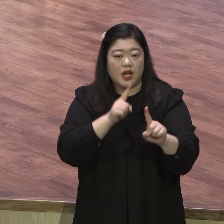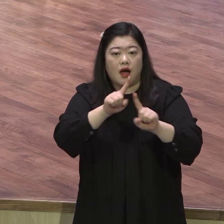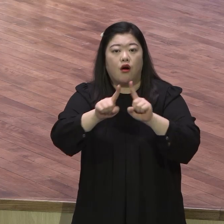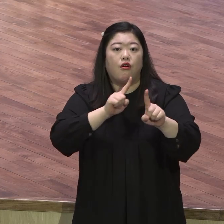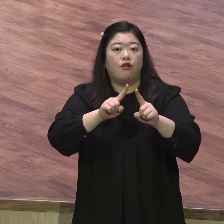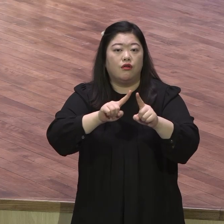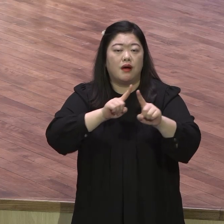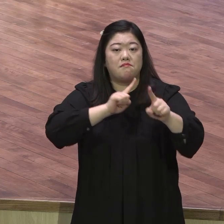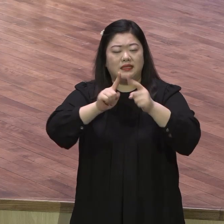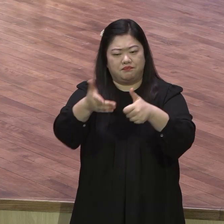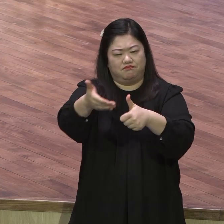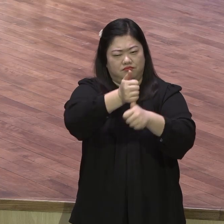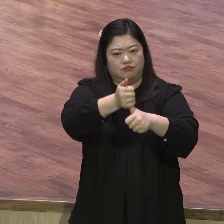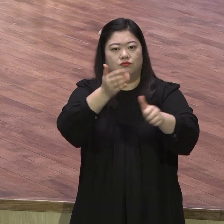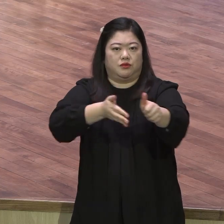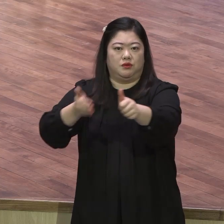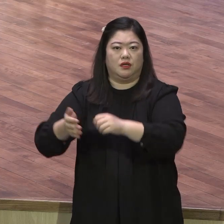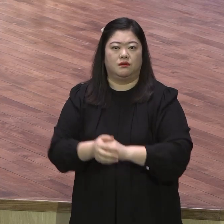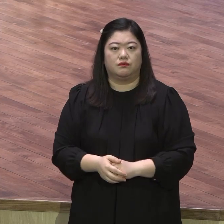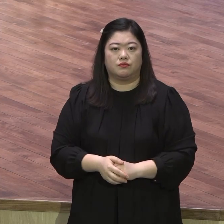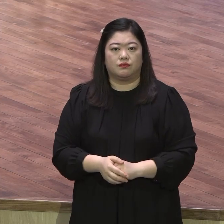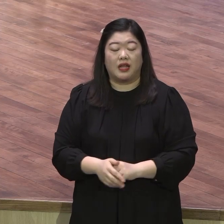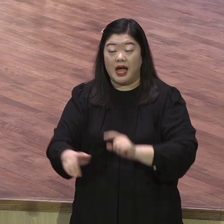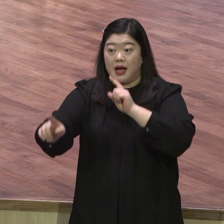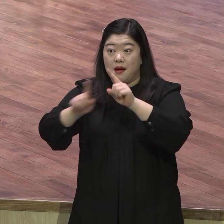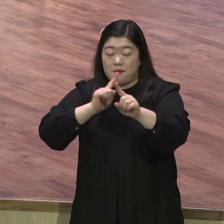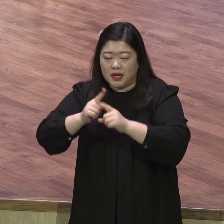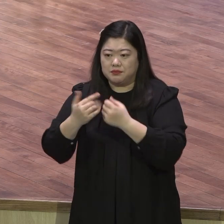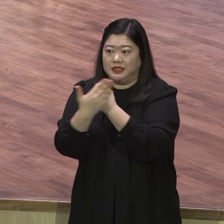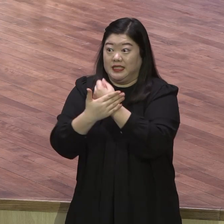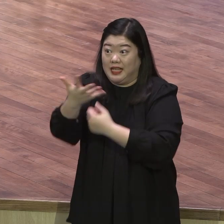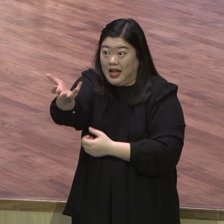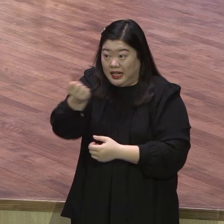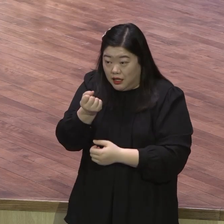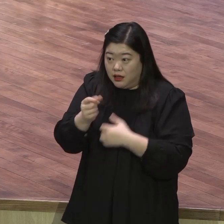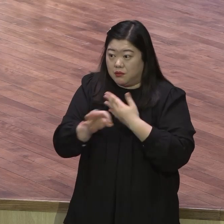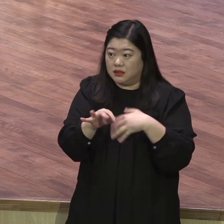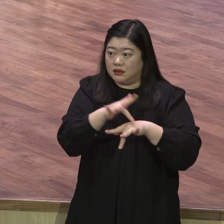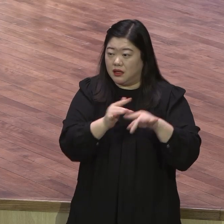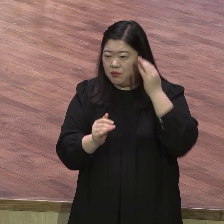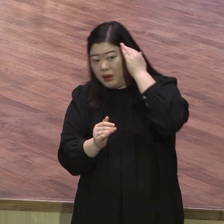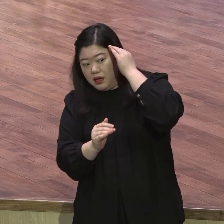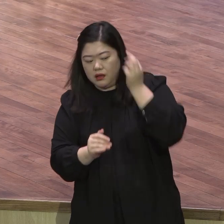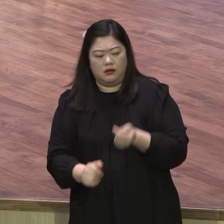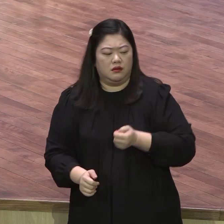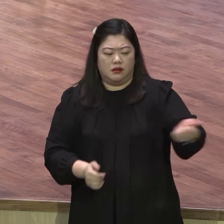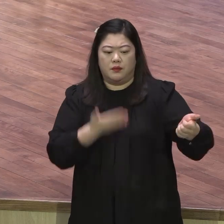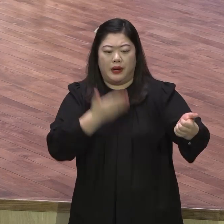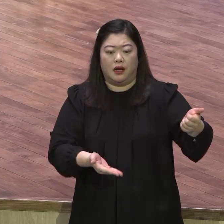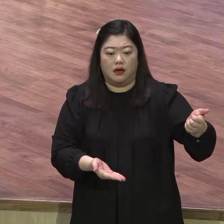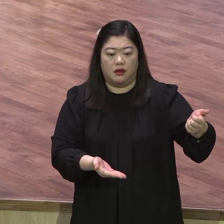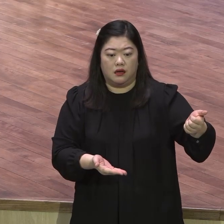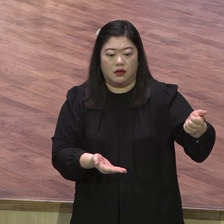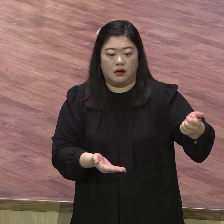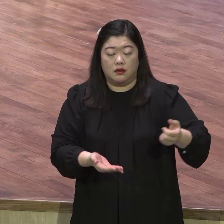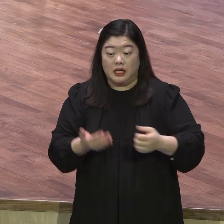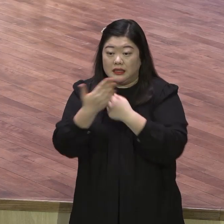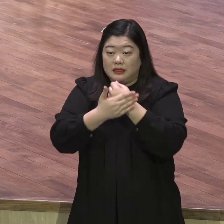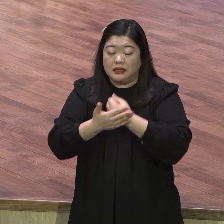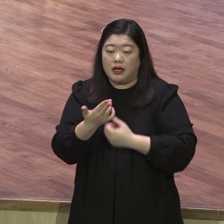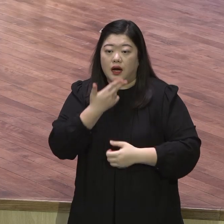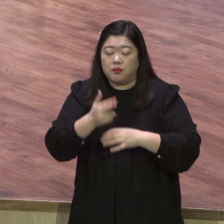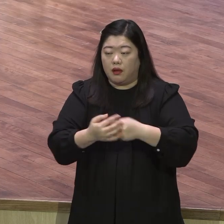잡으면 말씀 성취가 돼요. 말씀 가진 사람은 사단이 못 건드려요. 말씀대로 사는 사람 하나님 함께하세요. 예수